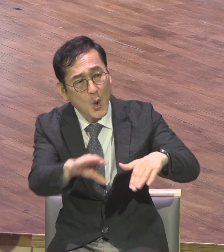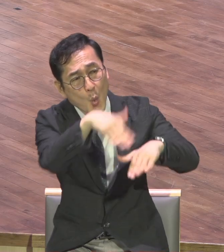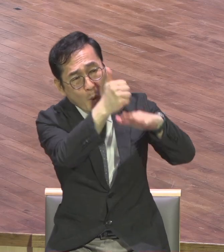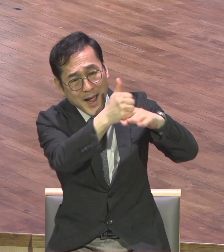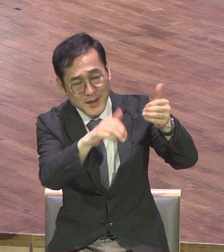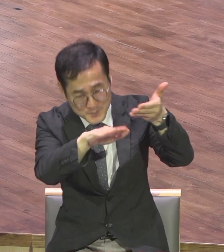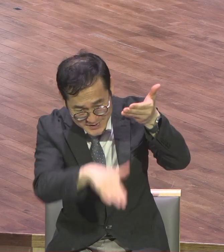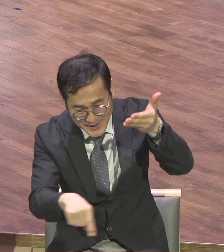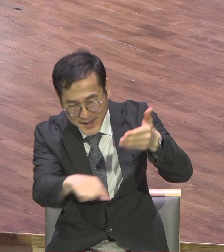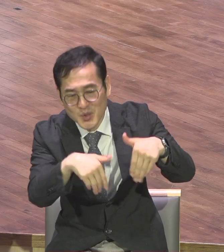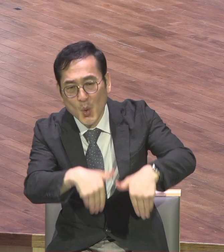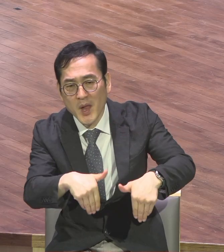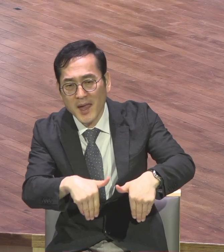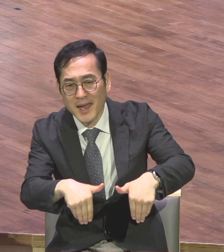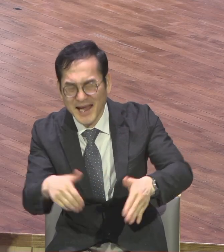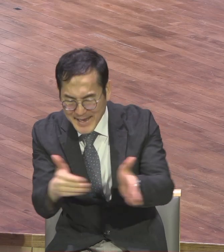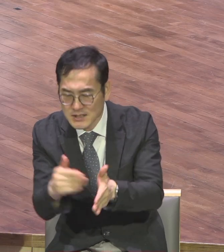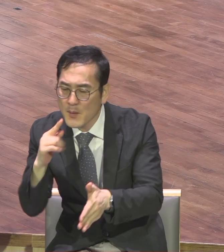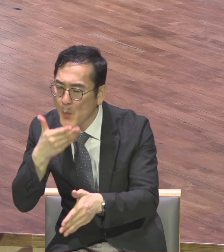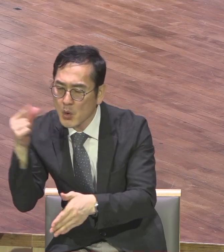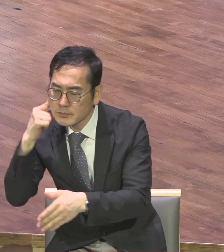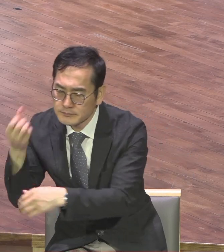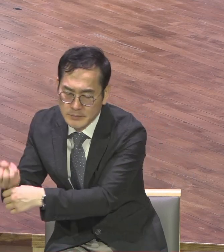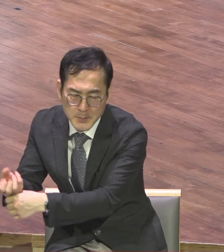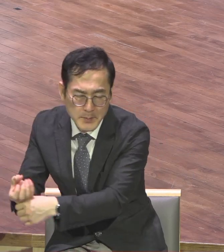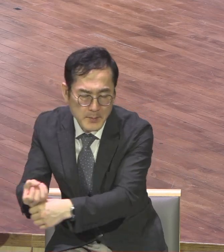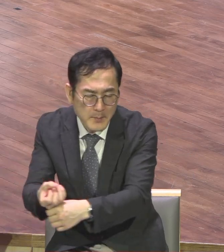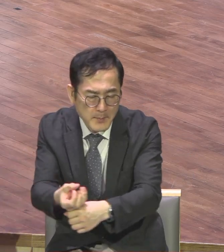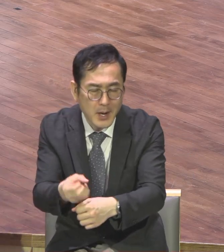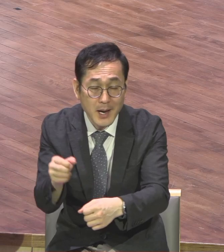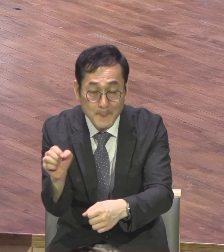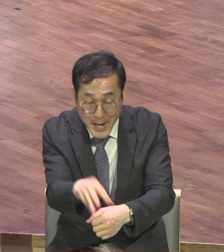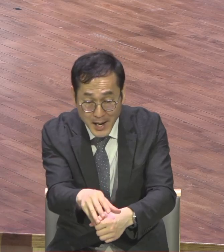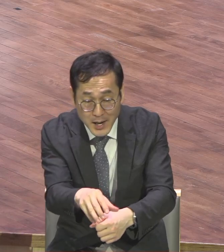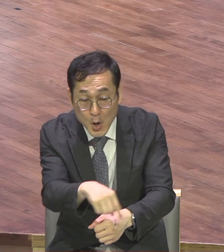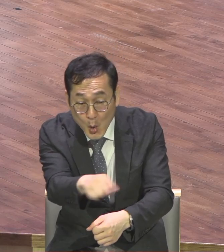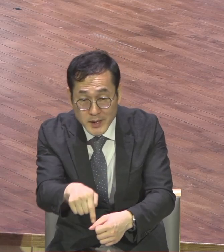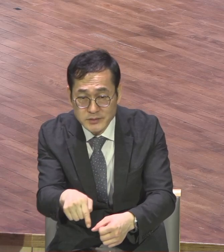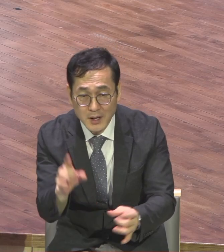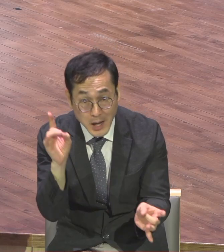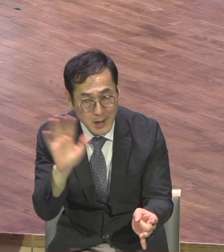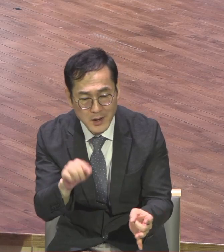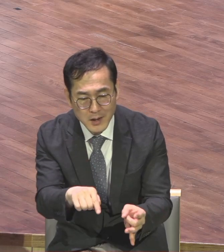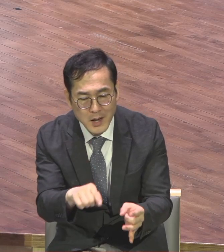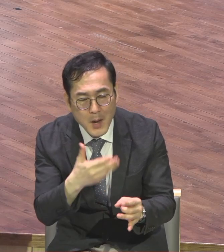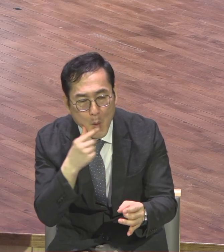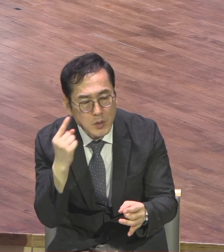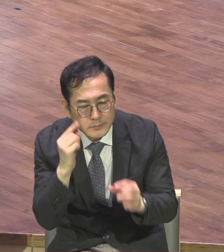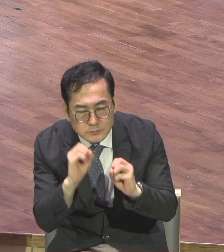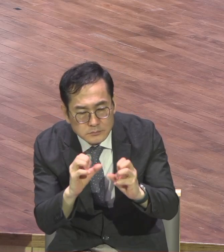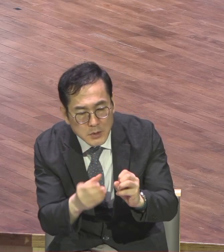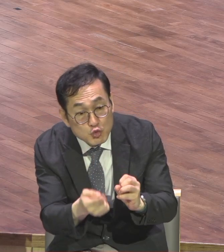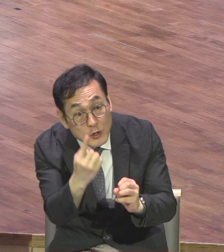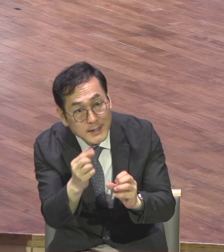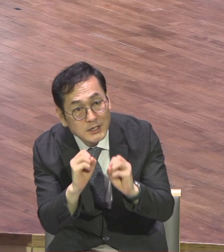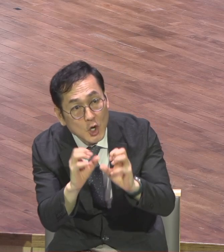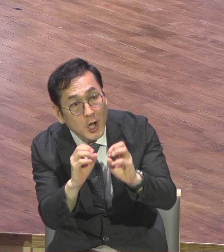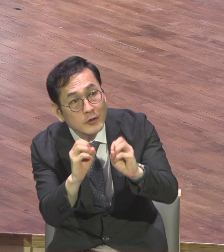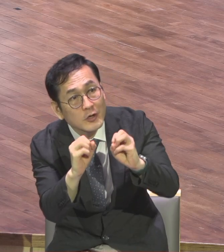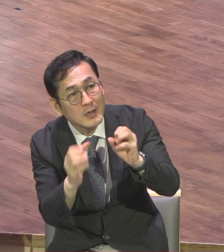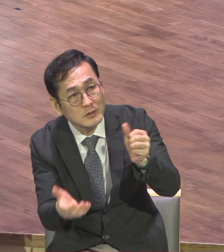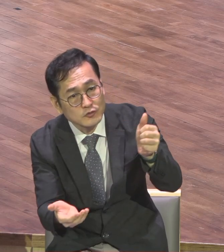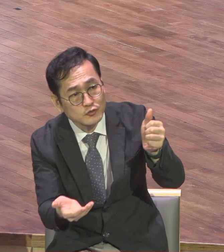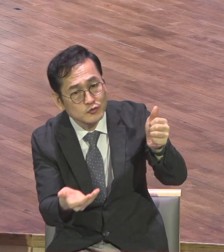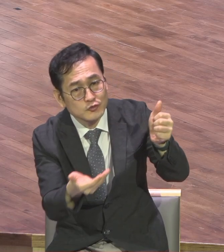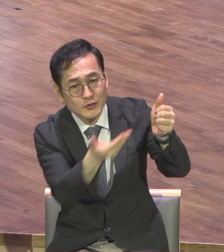중단 없이 흘러갔어요. 내가 파출부로 갔는데 그 집안이 어마어마한 집안이라 어마어마하게 세상적으로 성공한